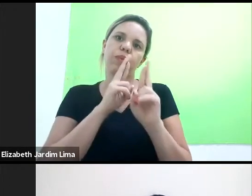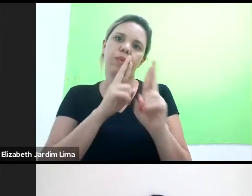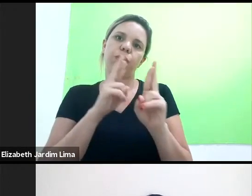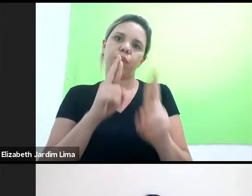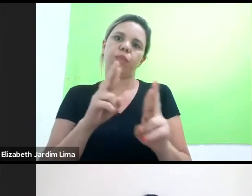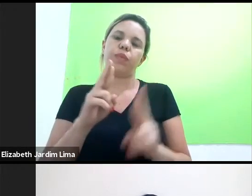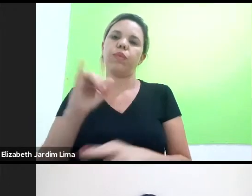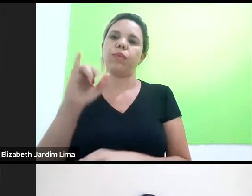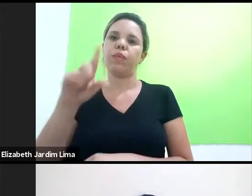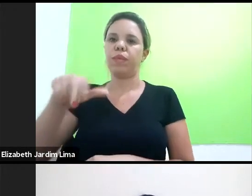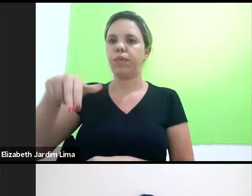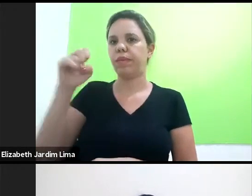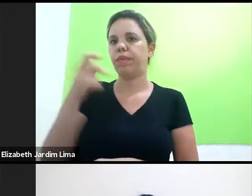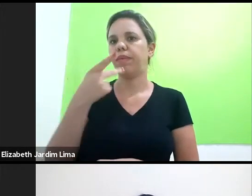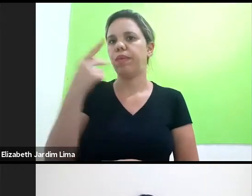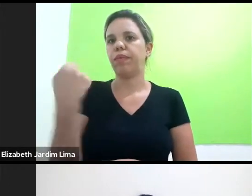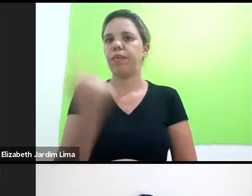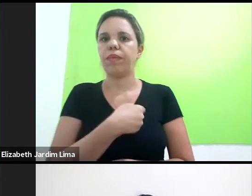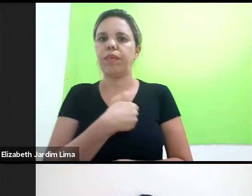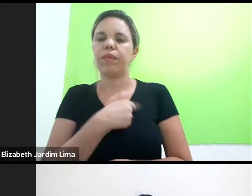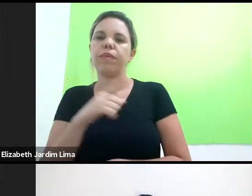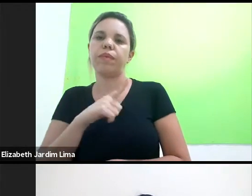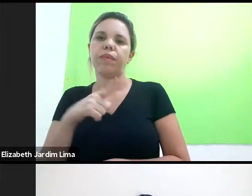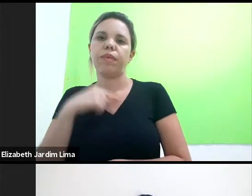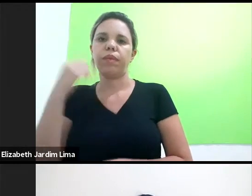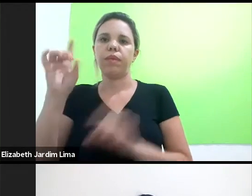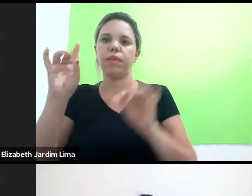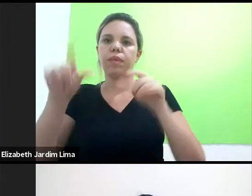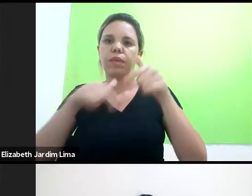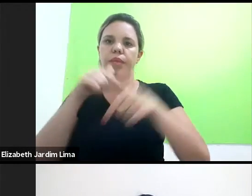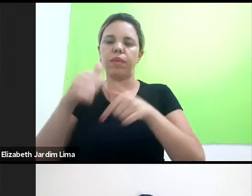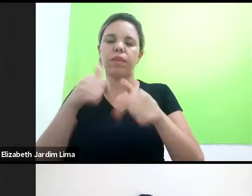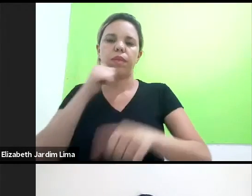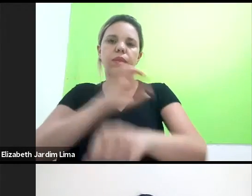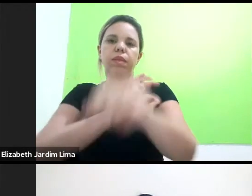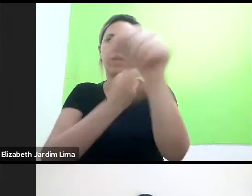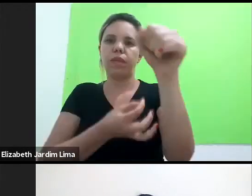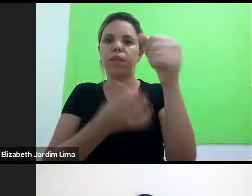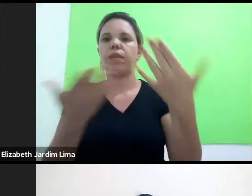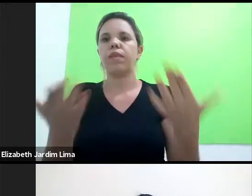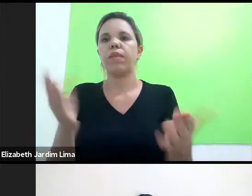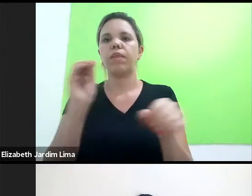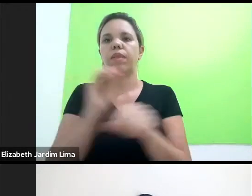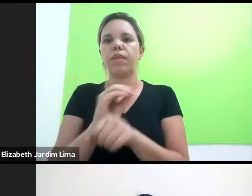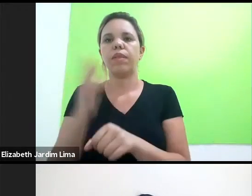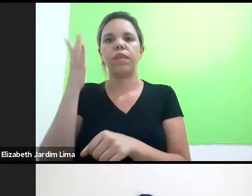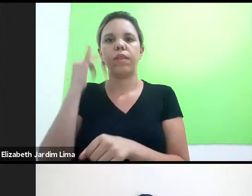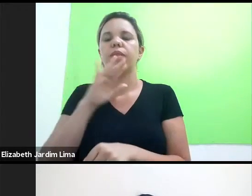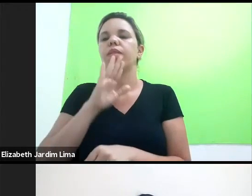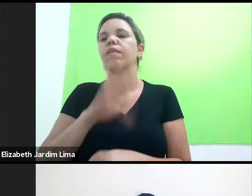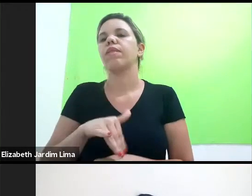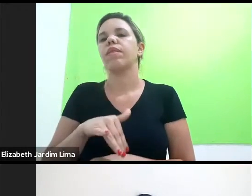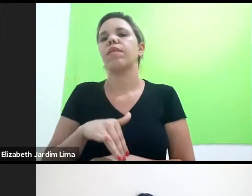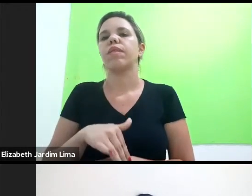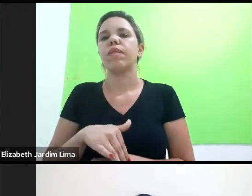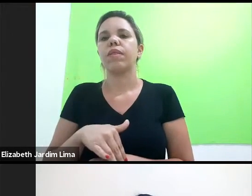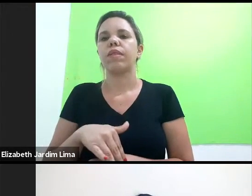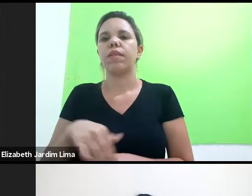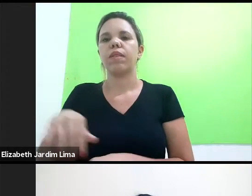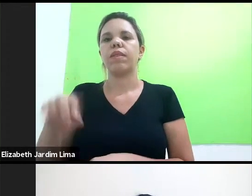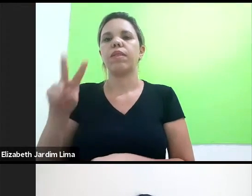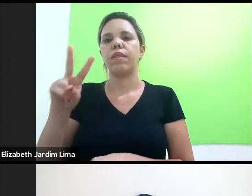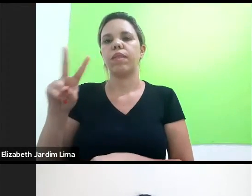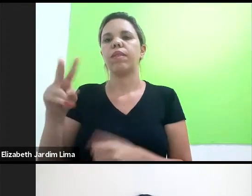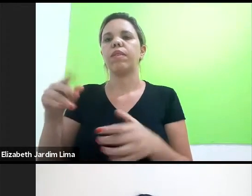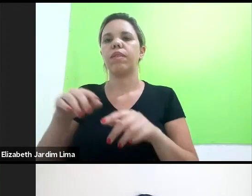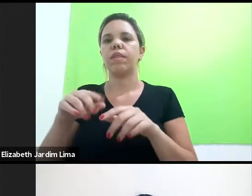fale sobre isso com a gente. Ela tem um trabalho sobre feminismo e autocuidado na mesa de amanhã à tarde, na segunda mesa de amanhã à